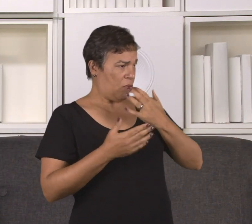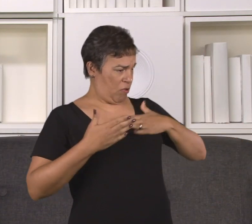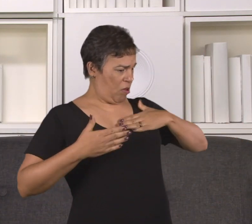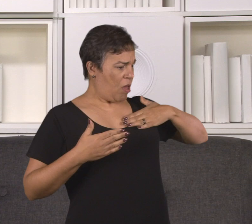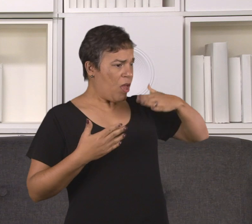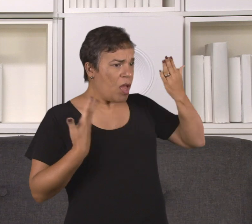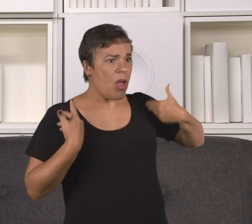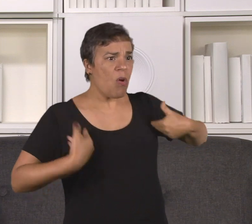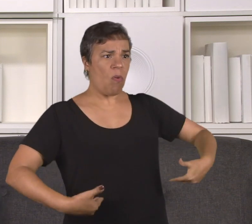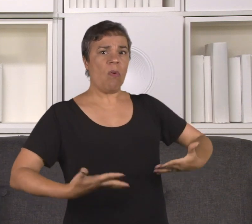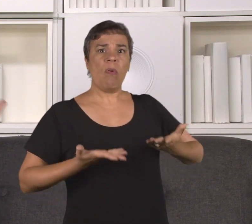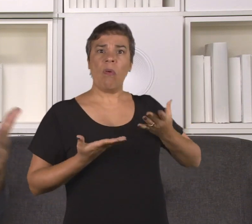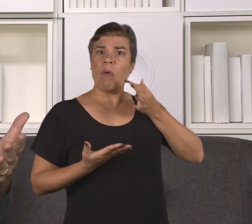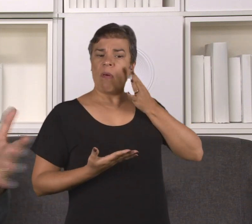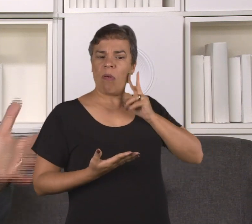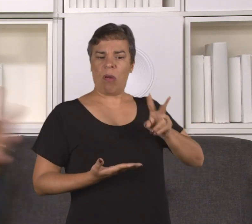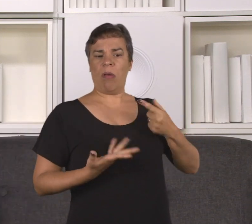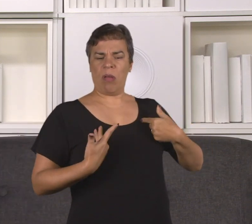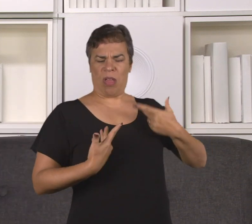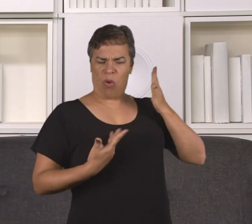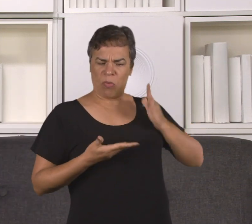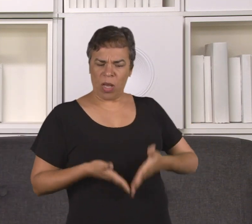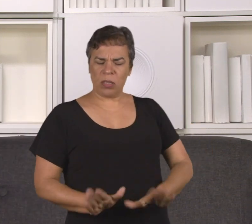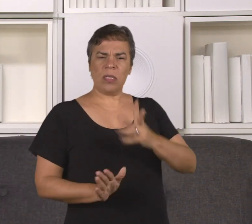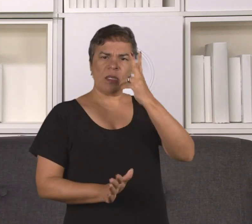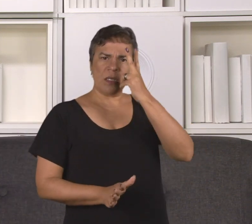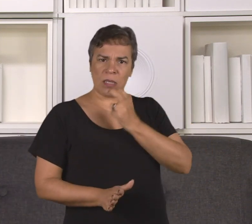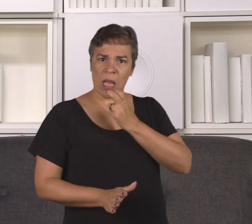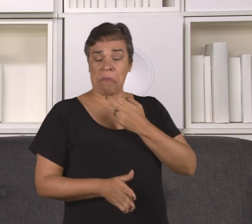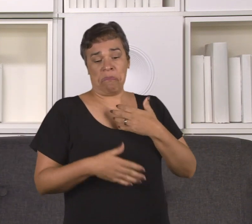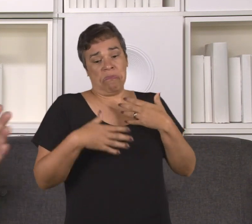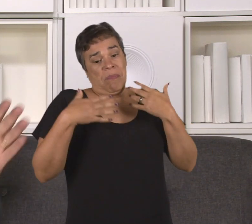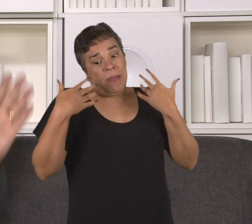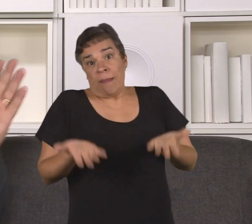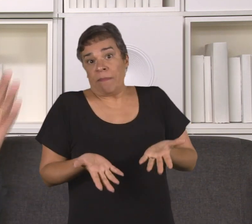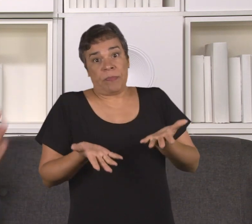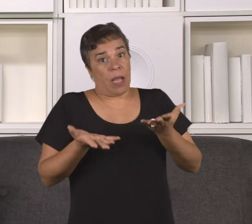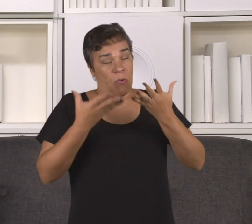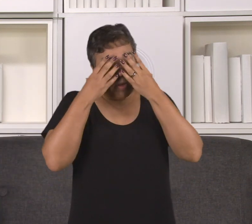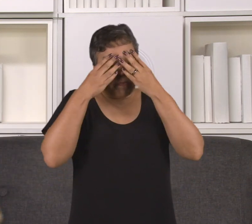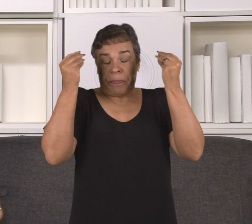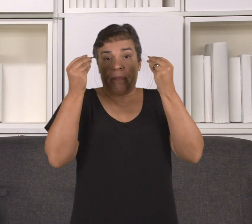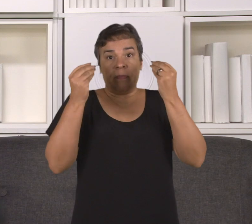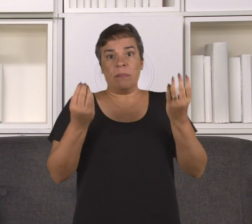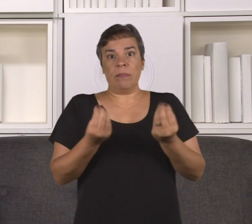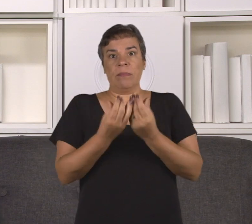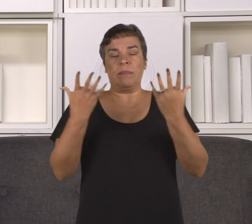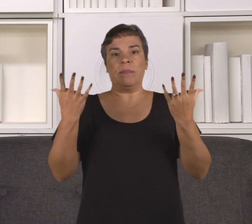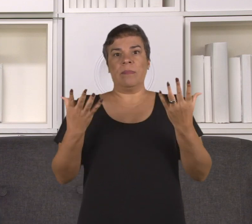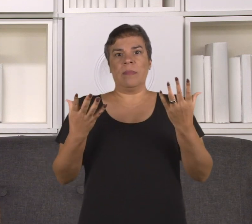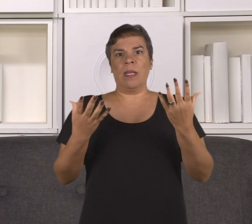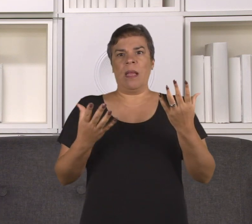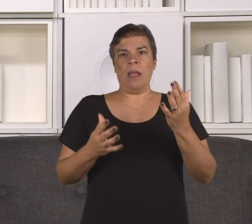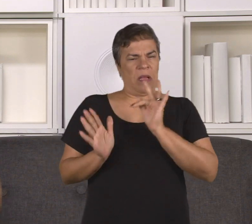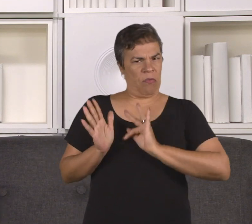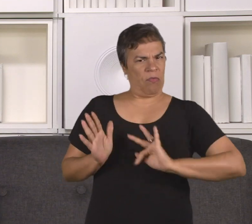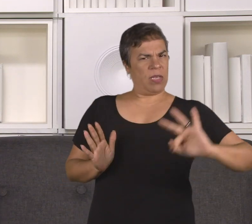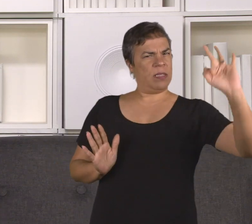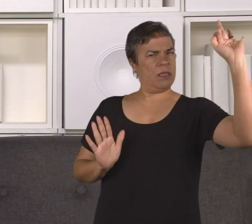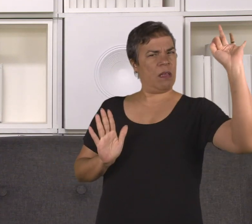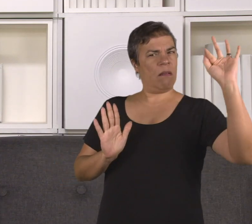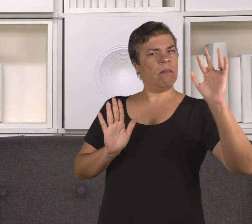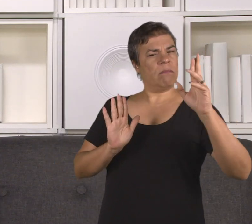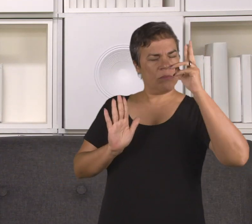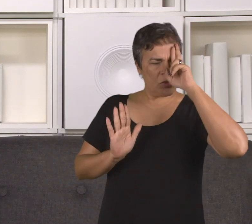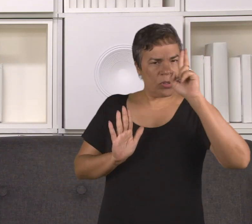Eu era cego desde que nasci e então eu agora estou curado. E os fariseus, os doutores da